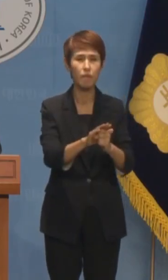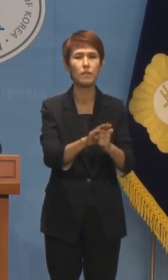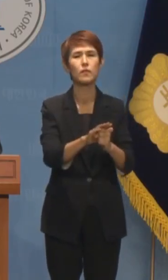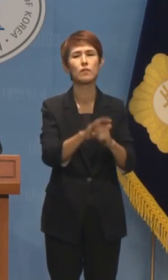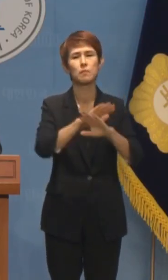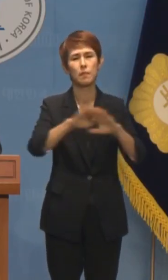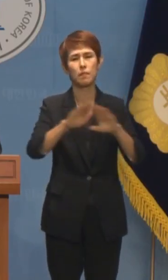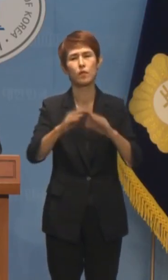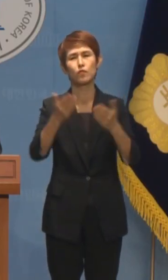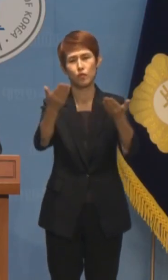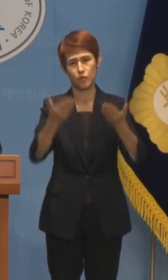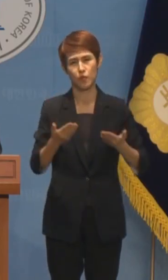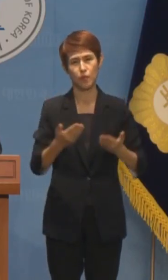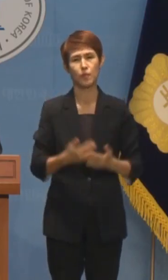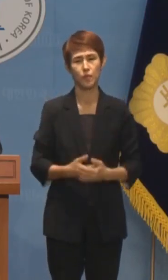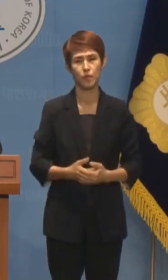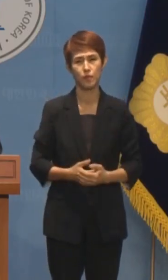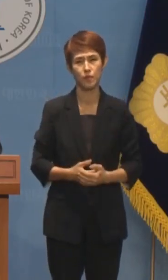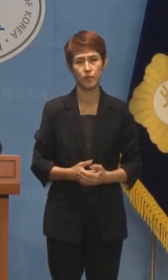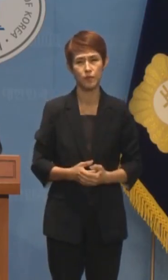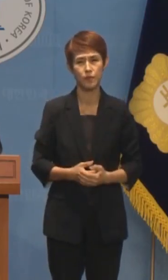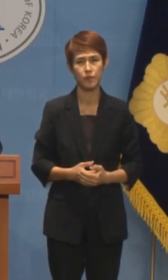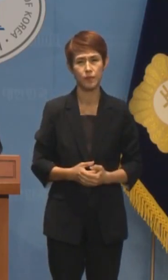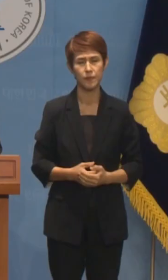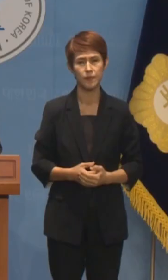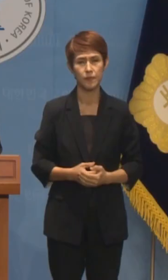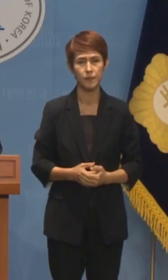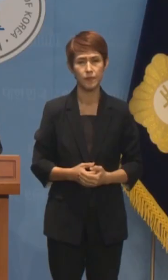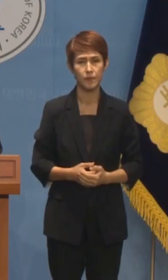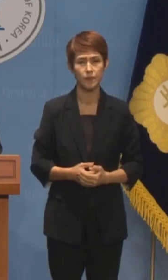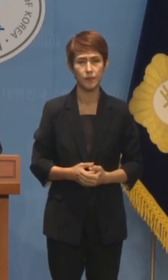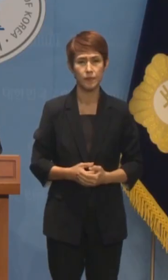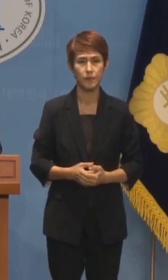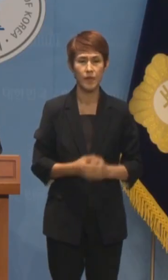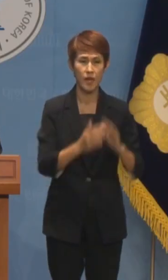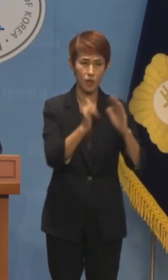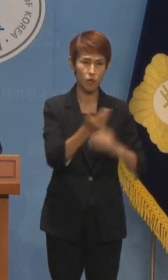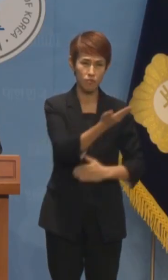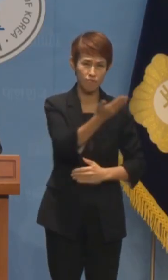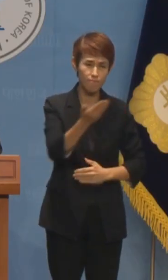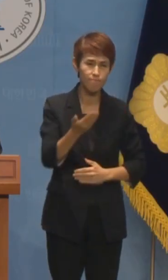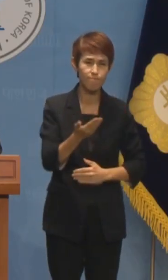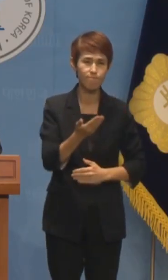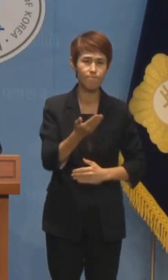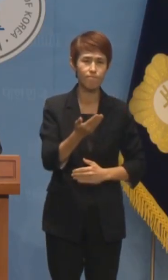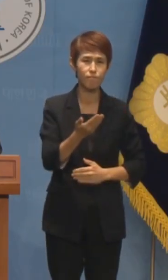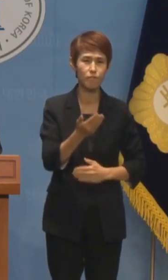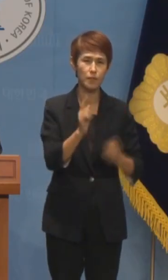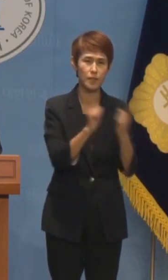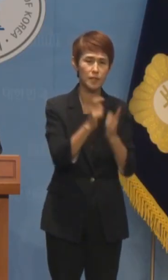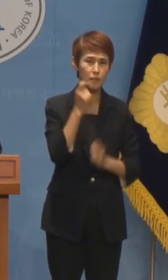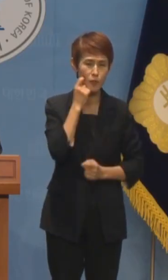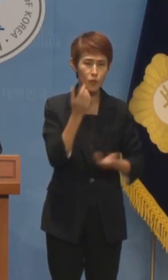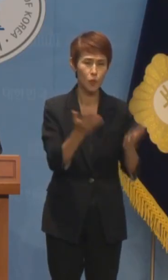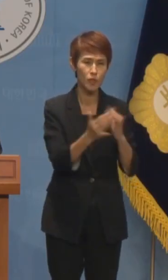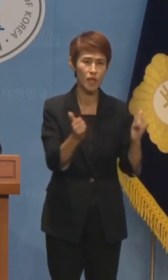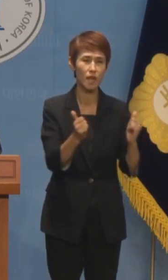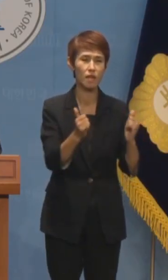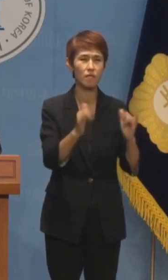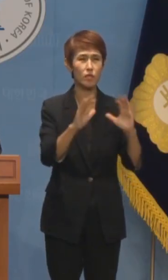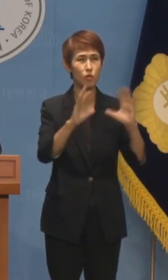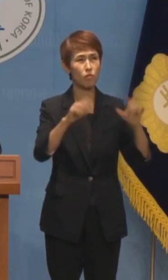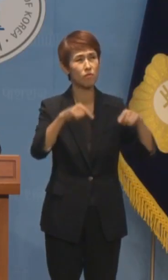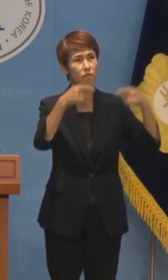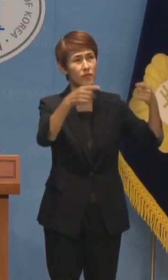제대로 책임을 물으십시오. 다시 한번 가족의 품으로 돌아가지 못한 노동자들의 명복을